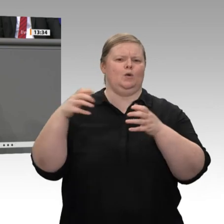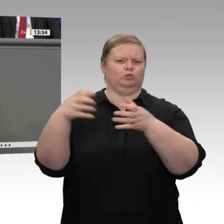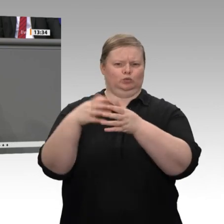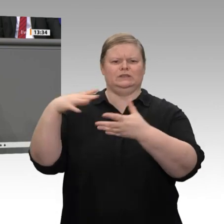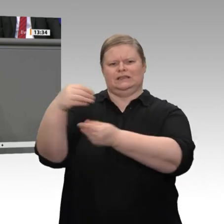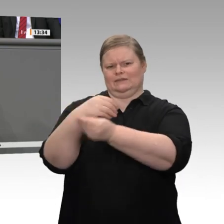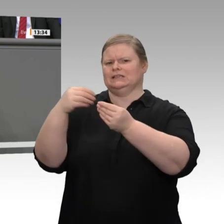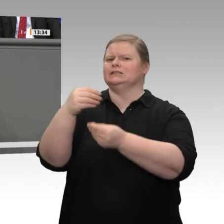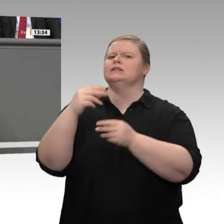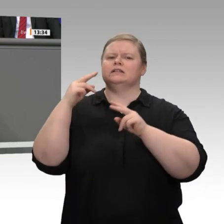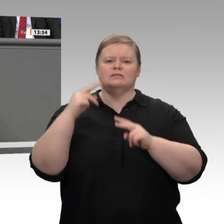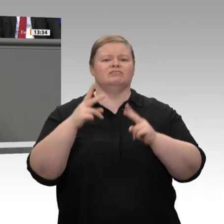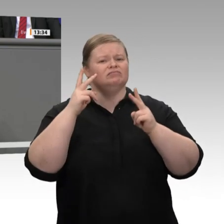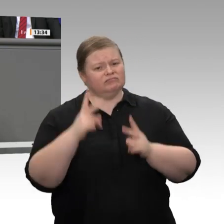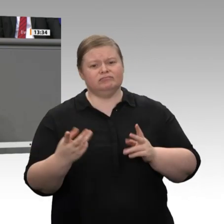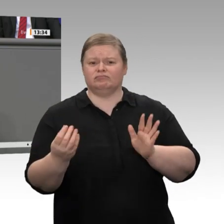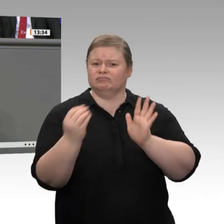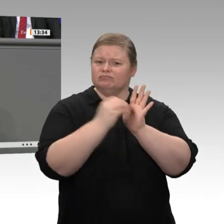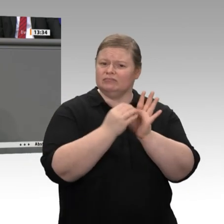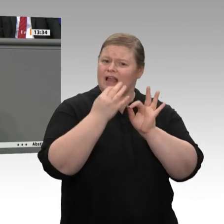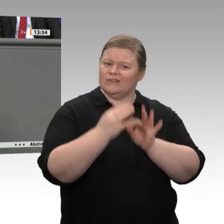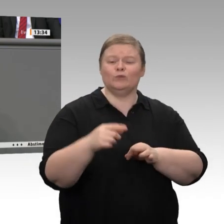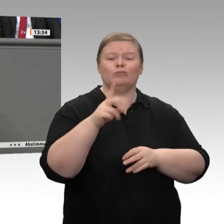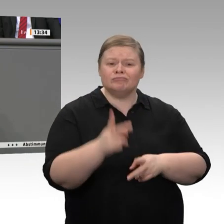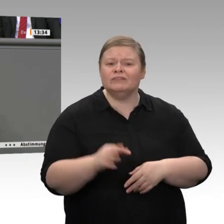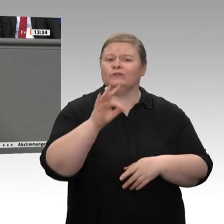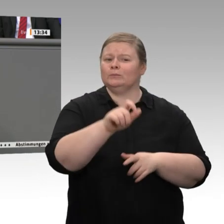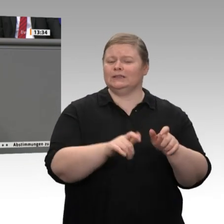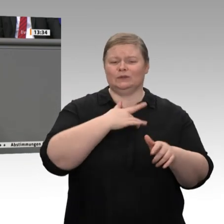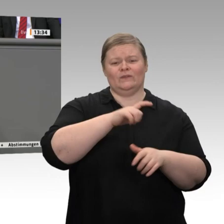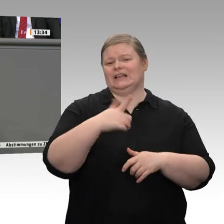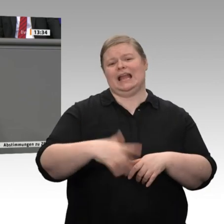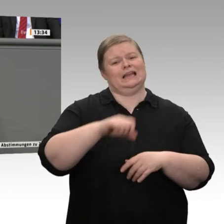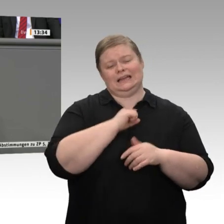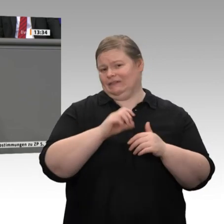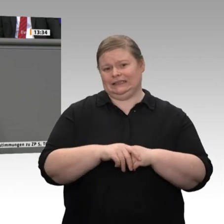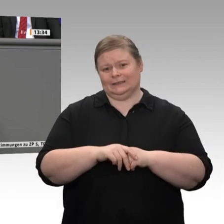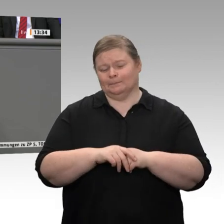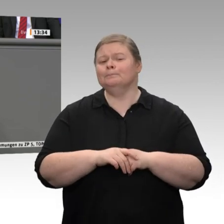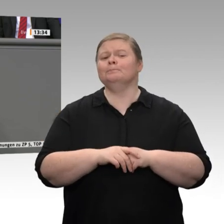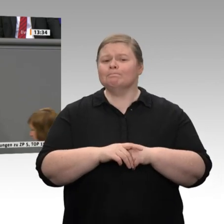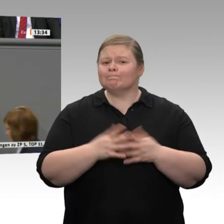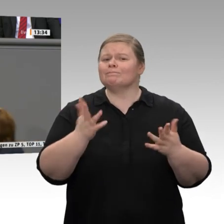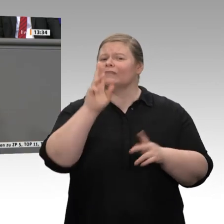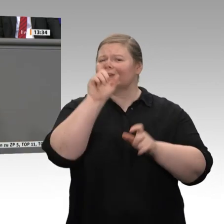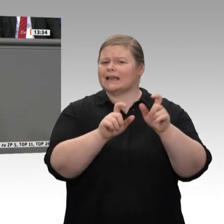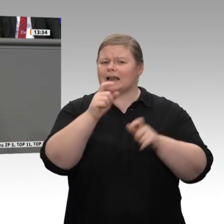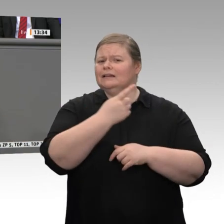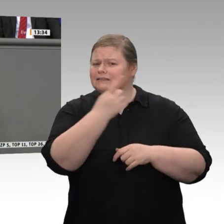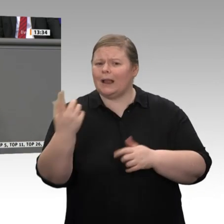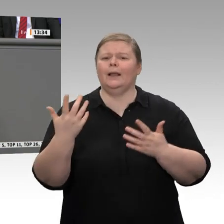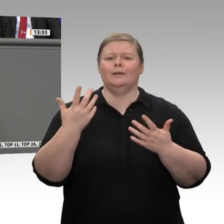des Nationalsozialismus wieder eingebürgert werden wollen, für die ist die Frage nicht entscheidend, ob das indirekt über